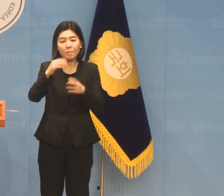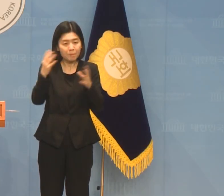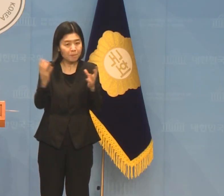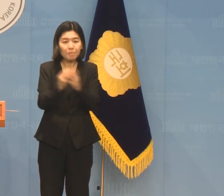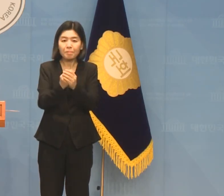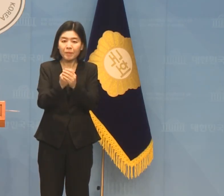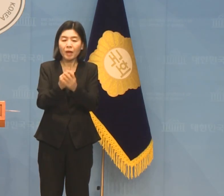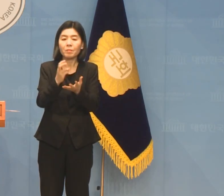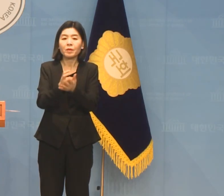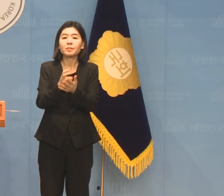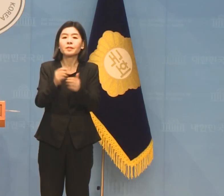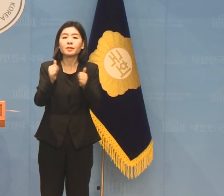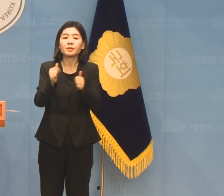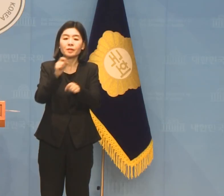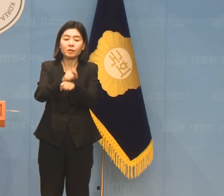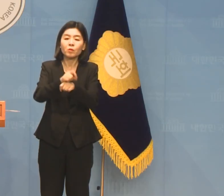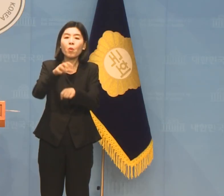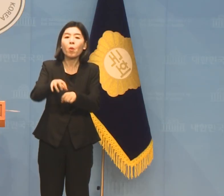회부되었습니다.